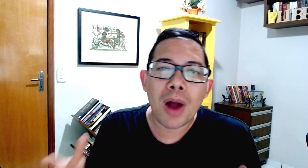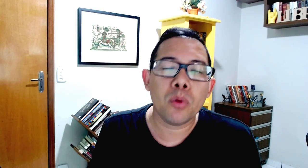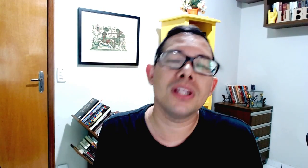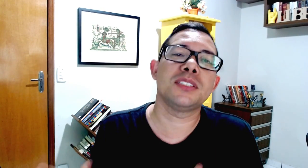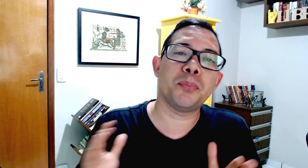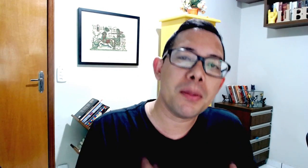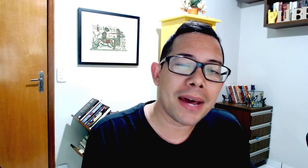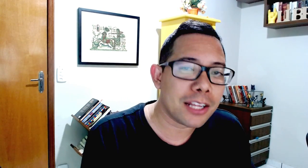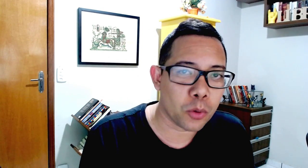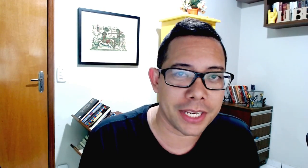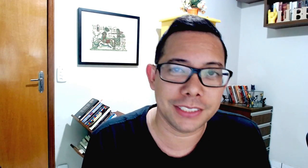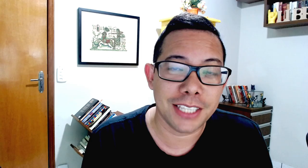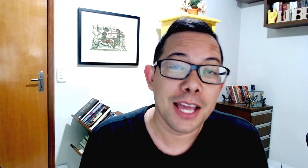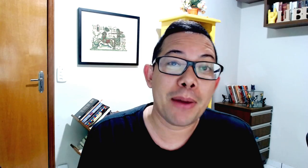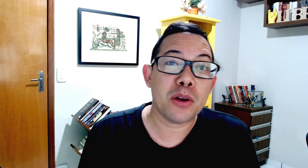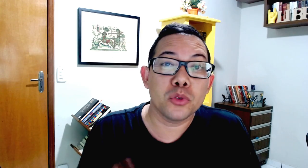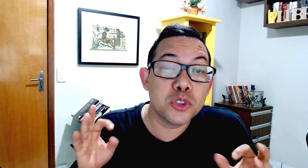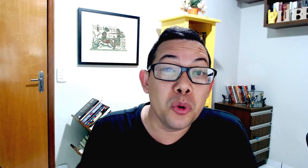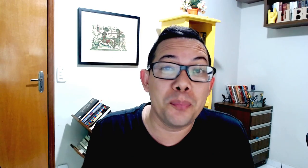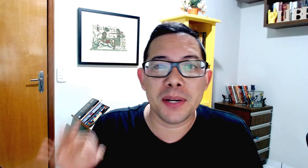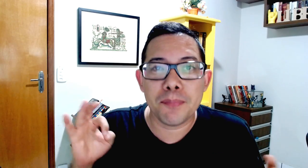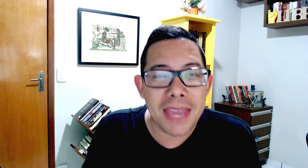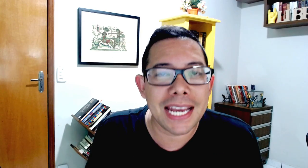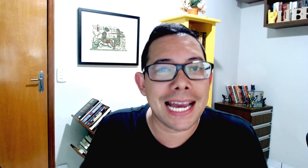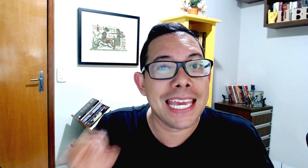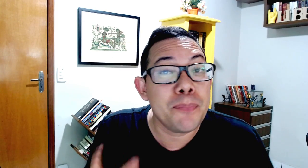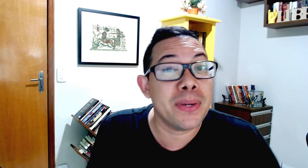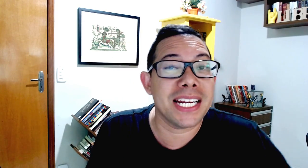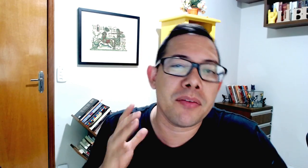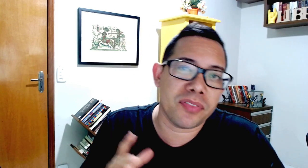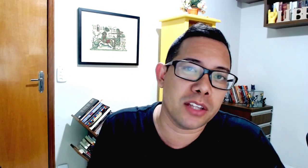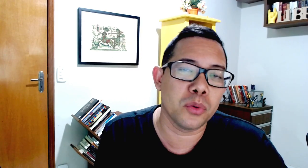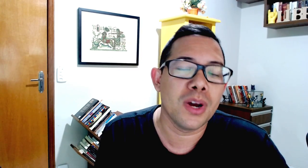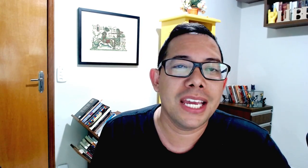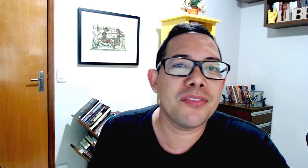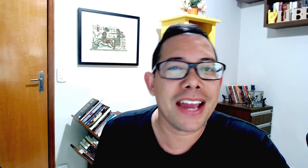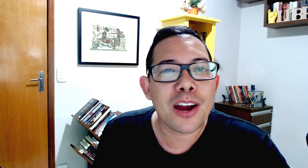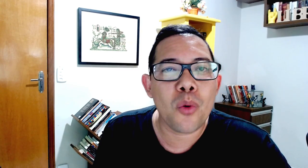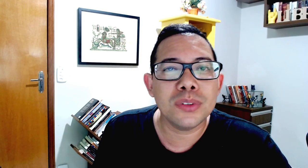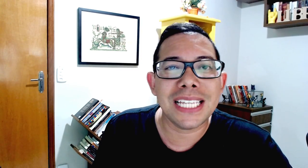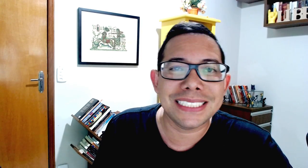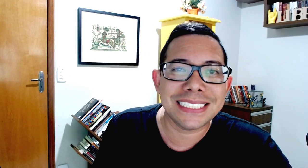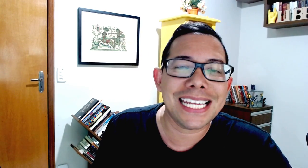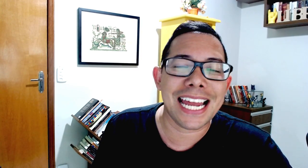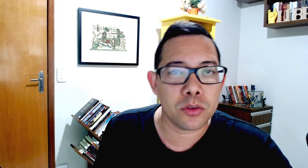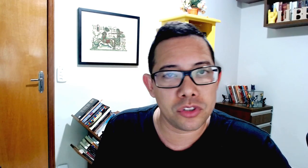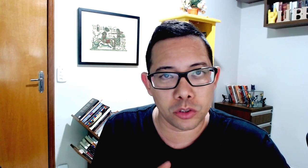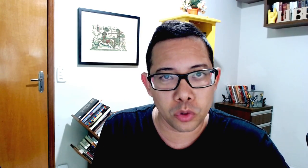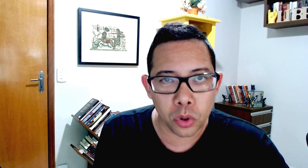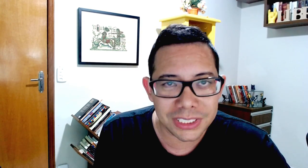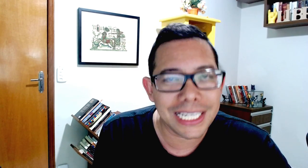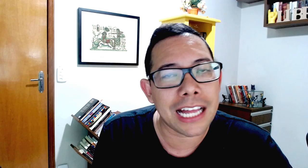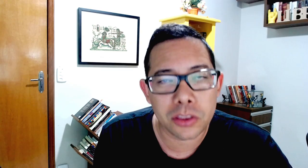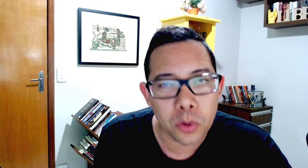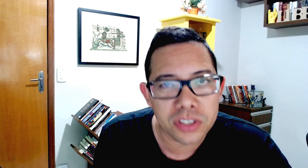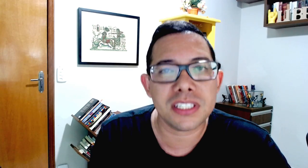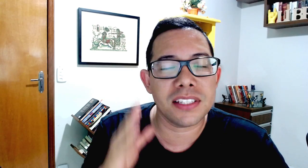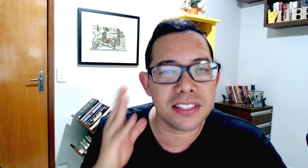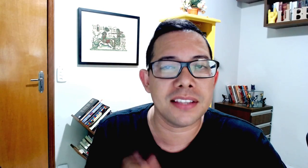são aulas preparatórias para um super mega hiper evento que vai acontecer a Índia 12 14